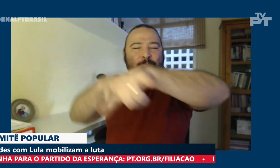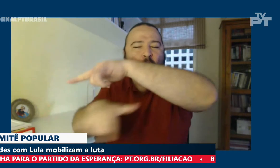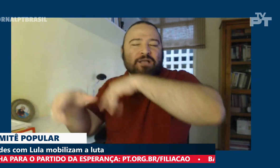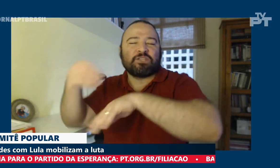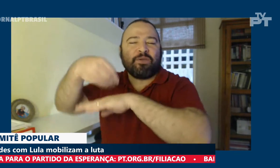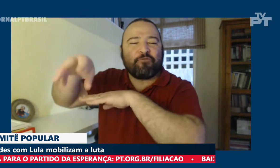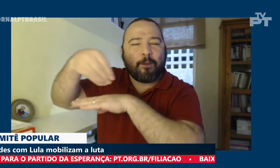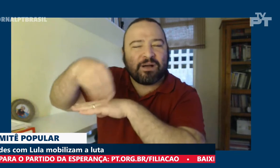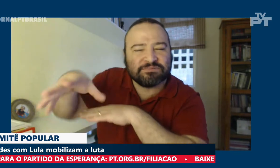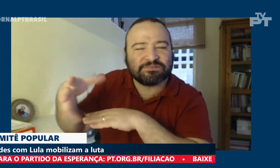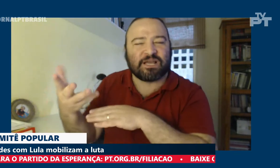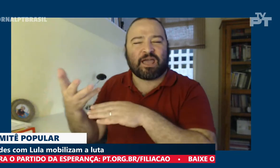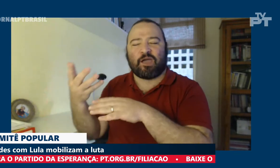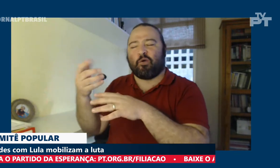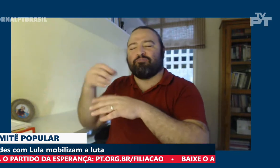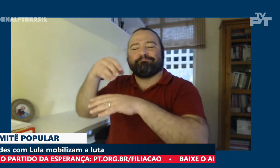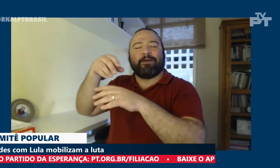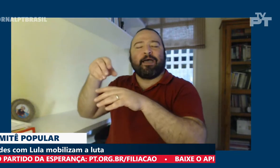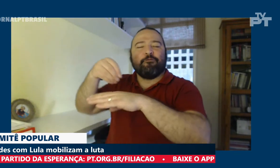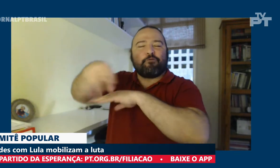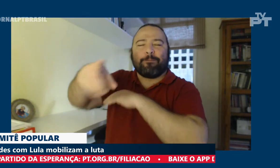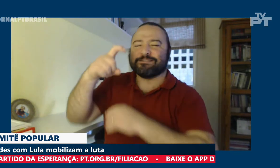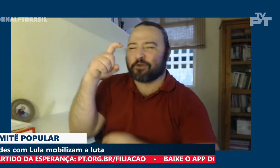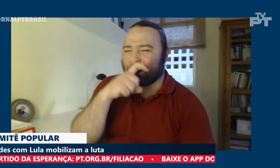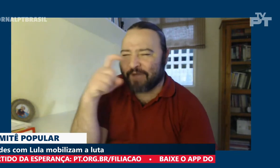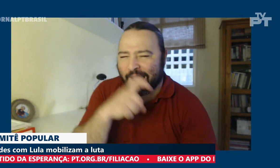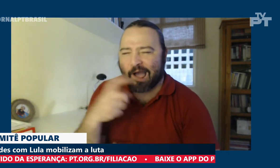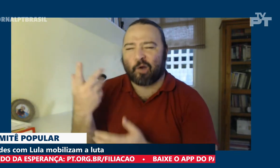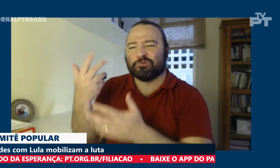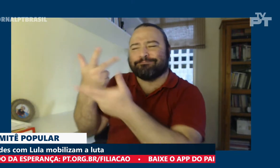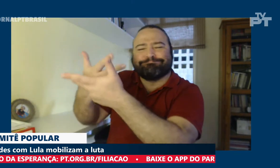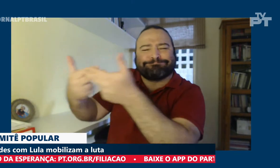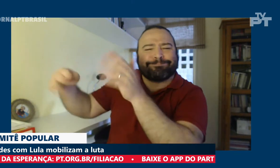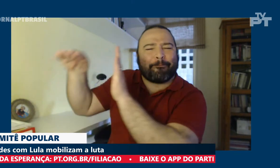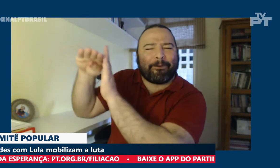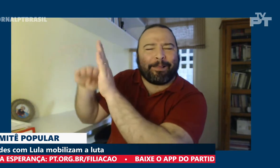a gente tem essas divulgações de